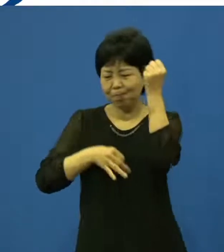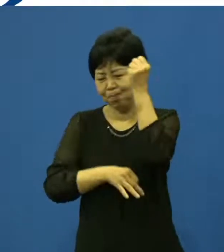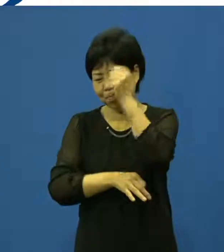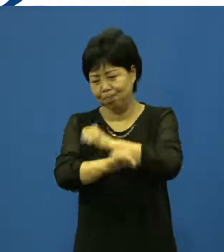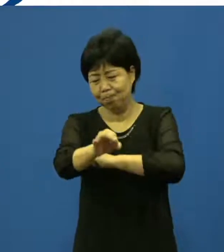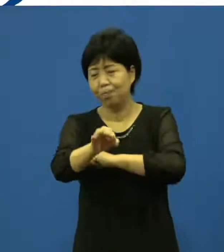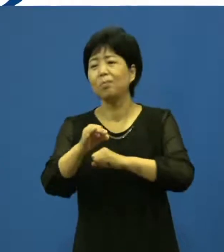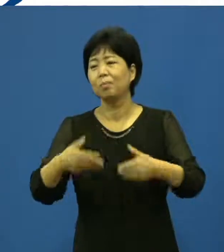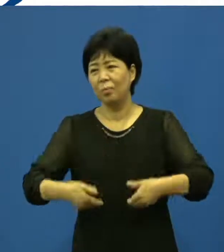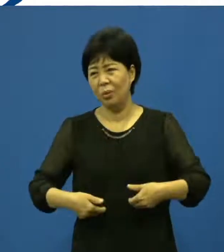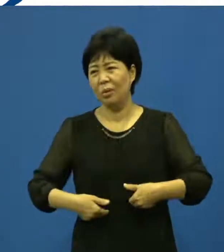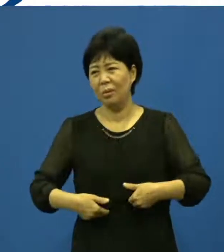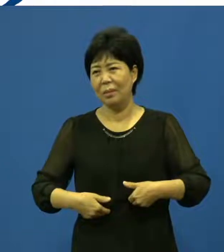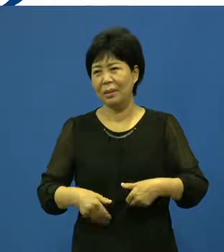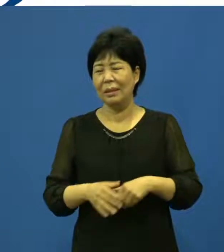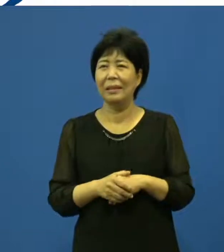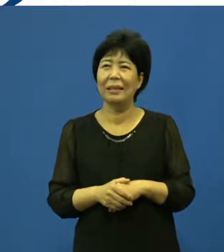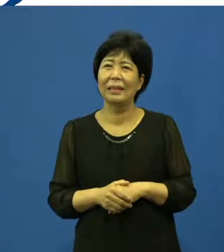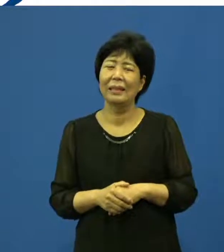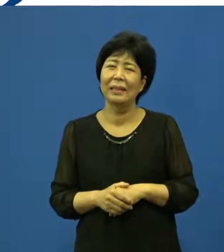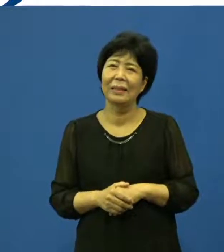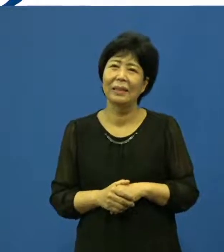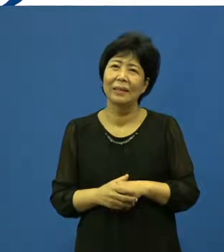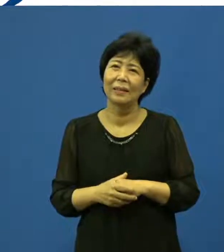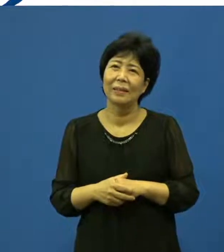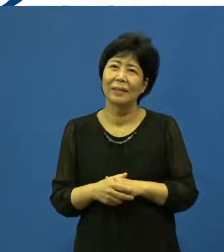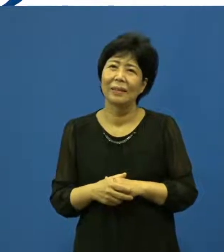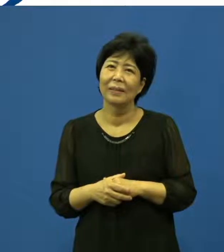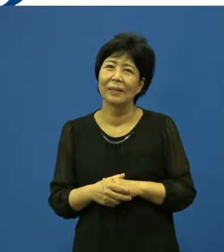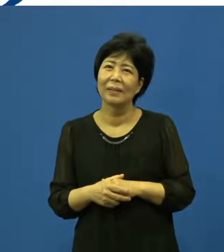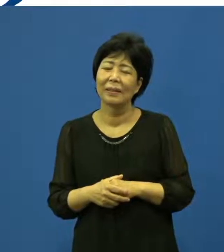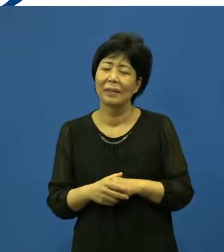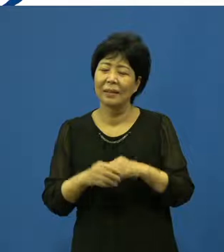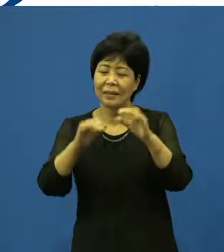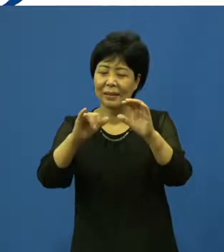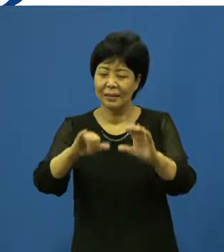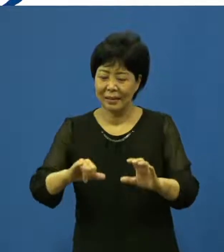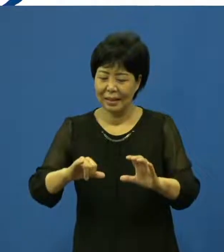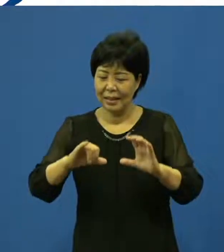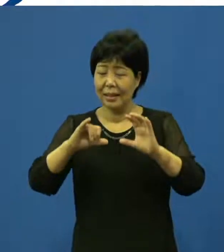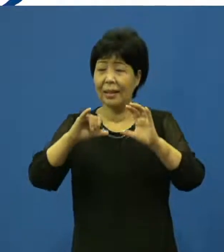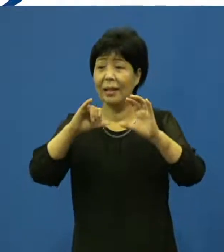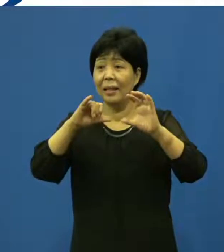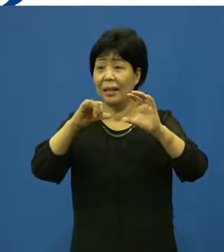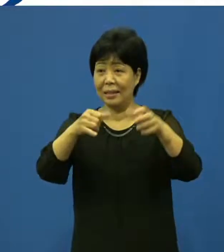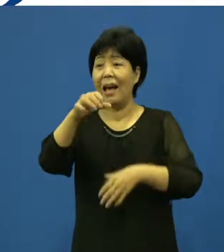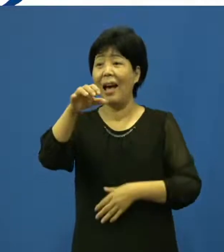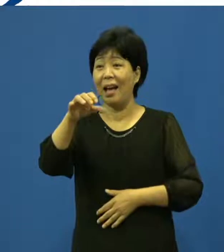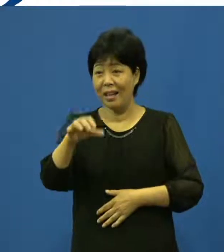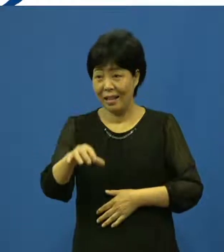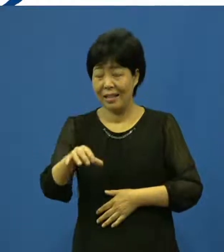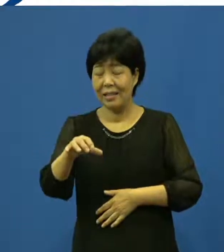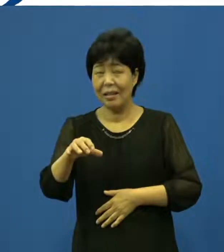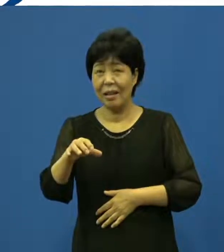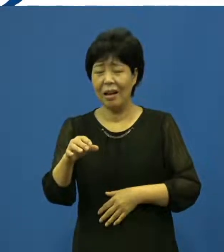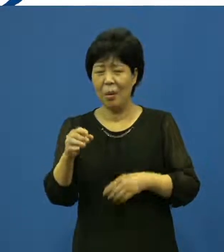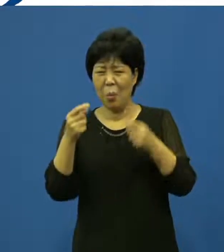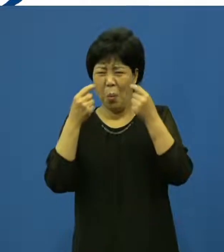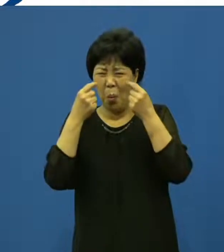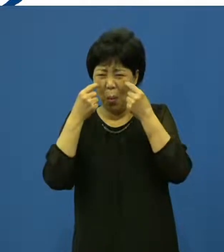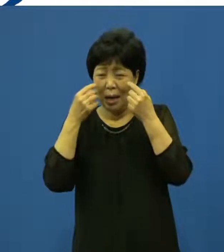돼요. 코피를 터져야 돼요. 그래서 세상에서 우리가 확실하게 체득한 것 중에